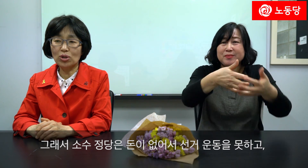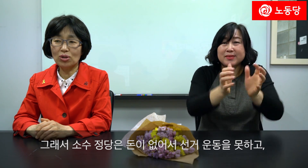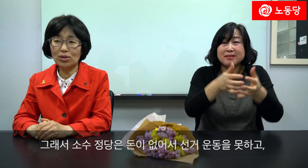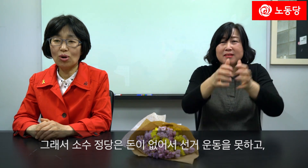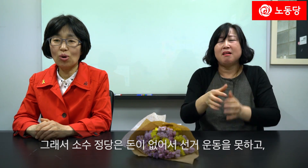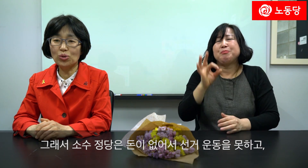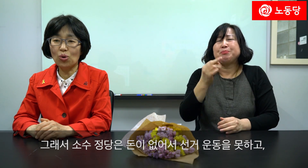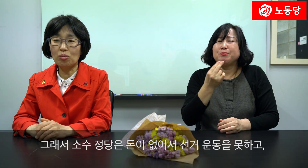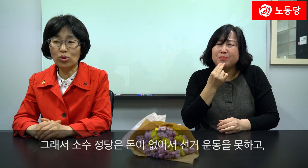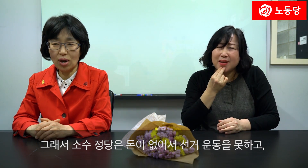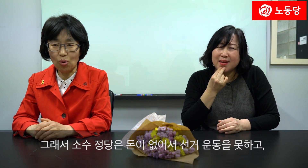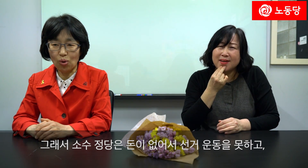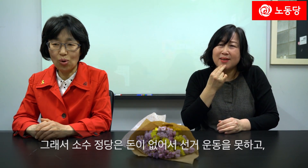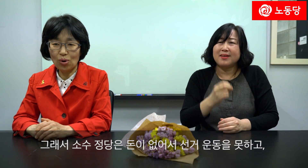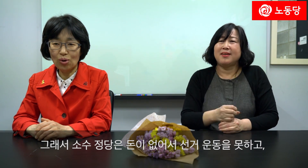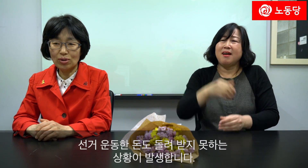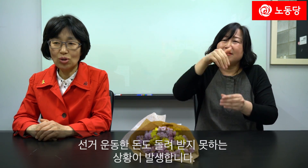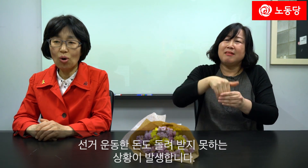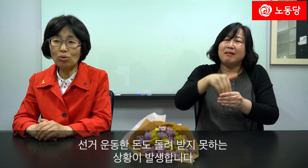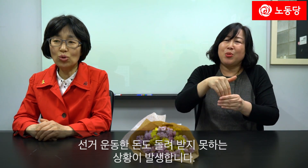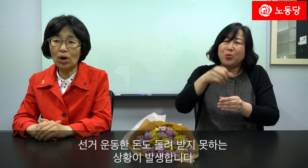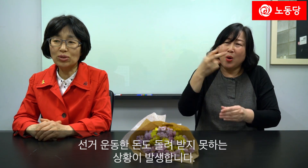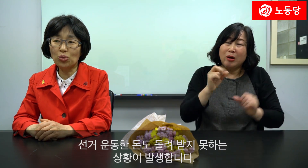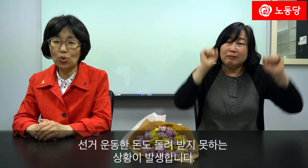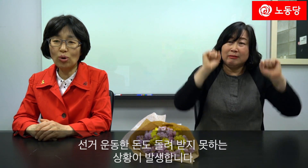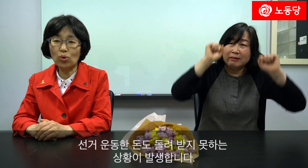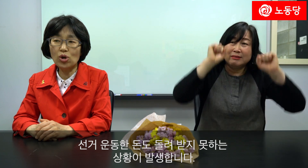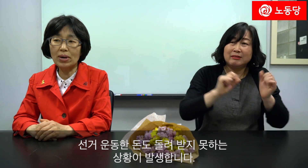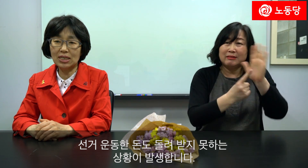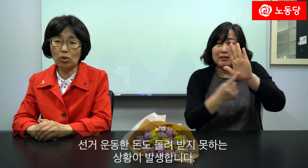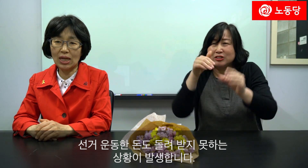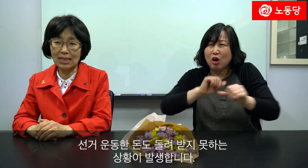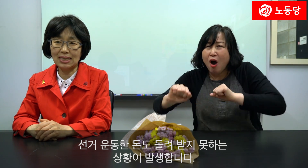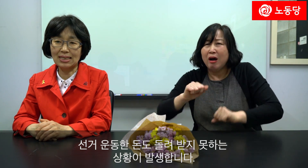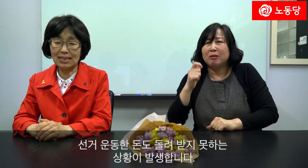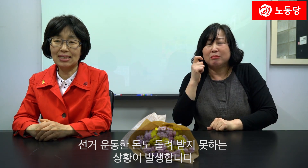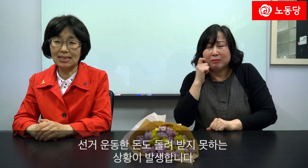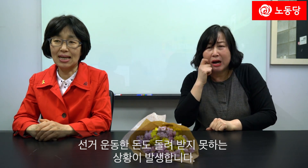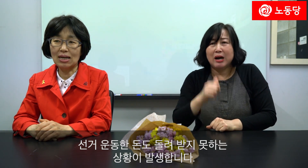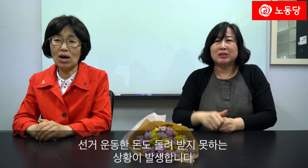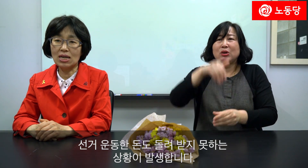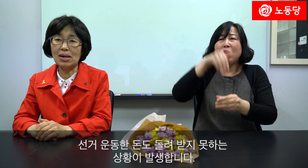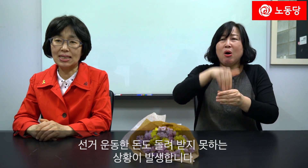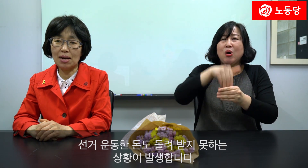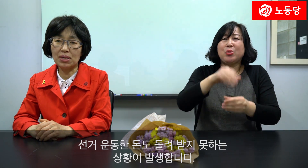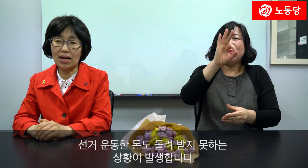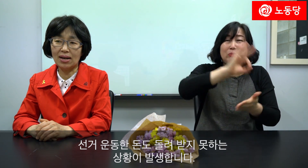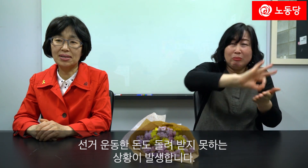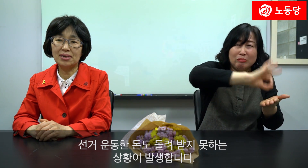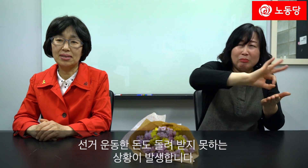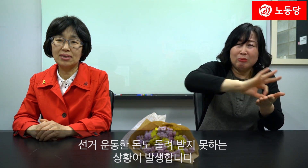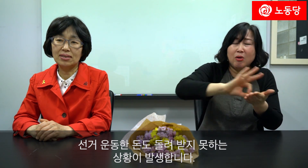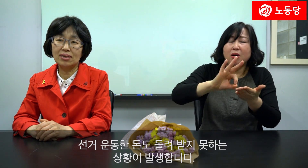돈이 없어서 선거운동을 못하고 선거운동한 돈도 돌려받지 못하는 상황이